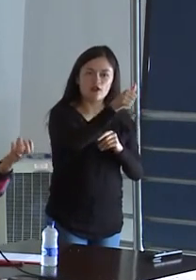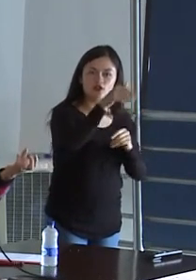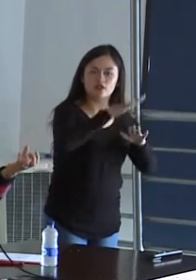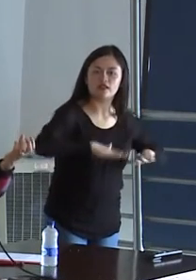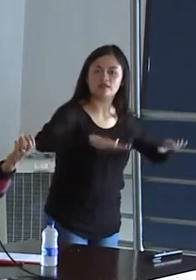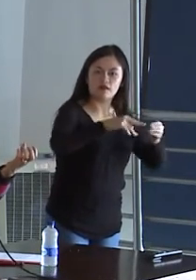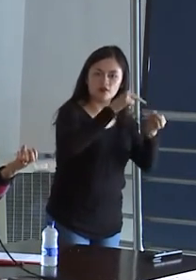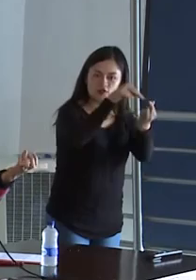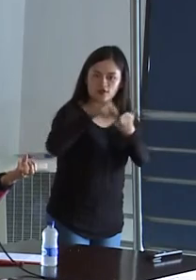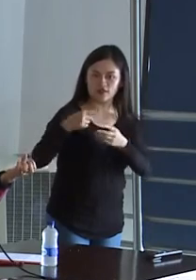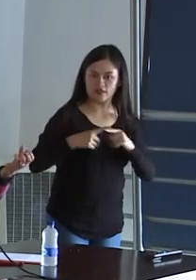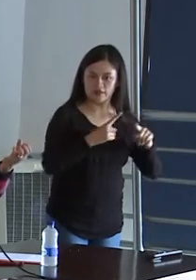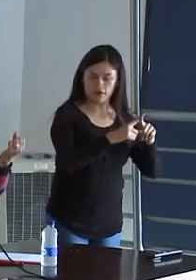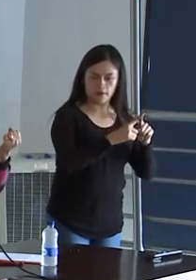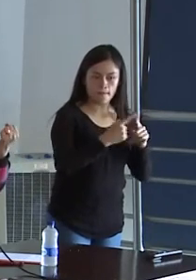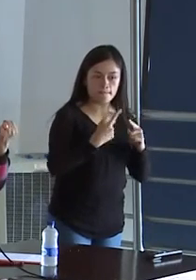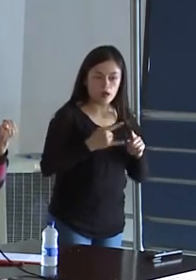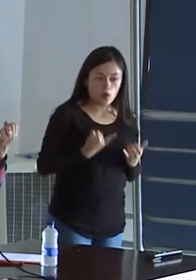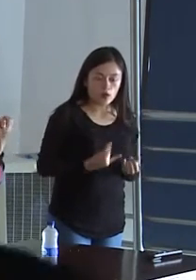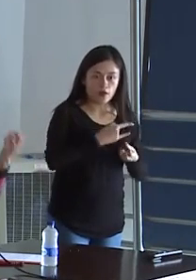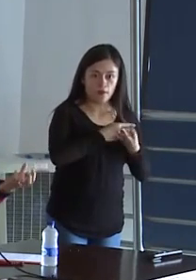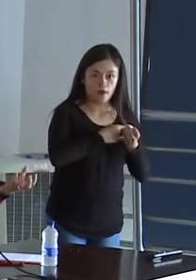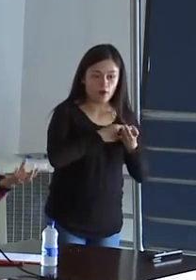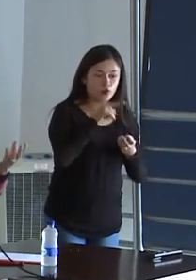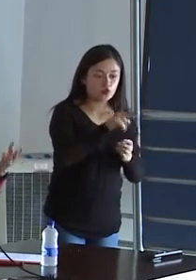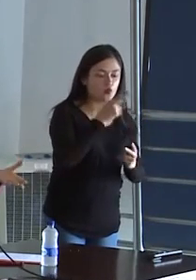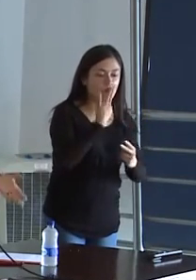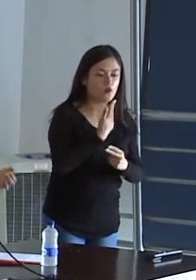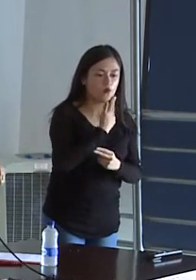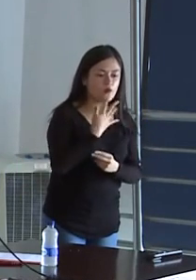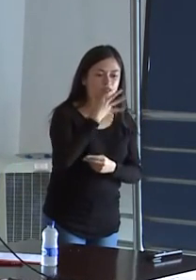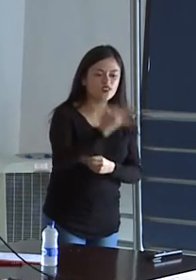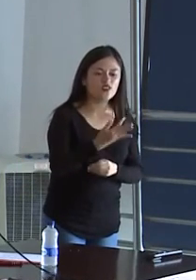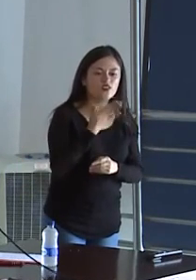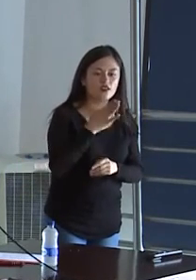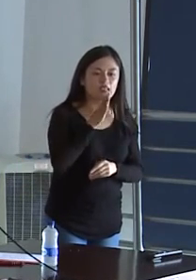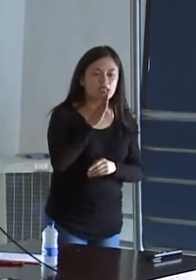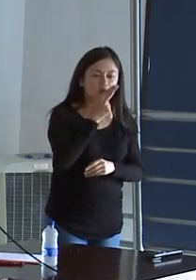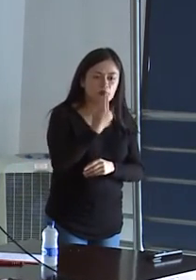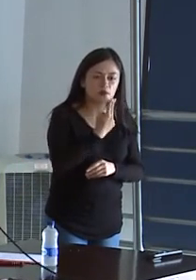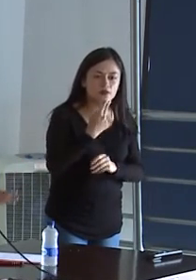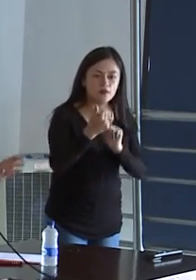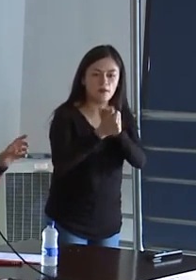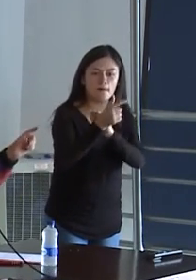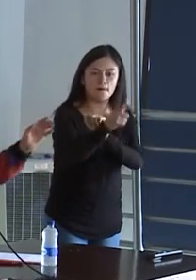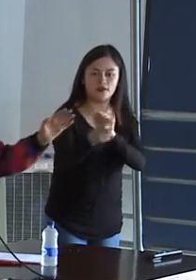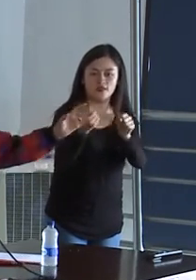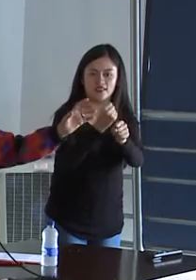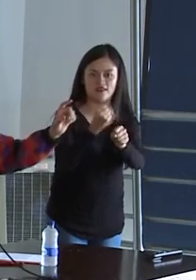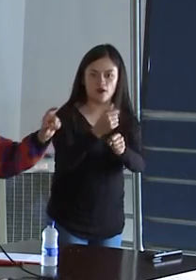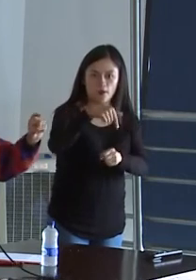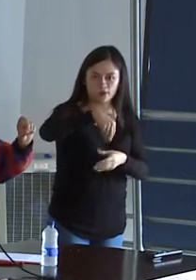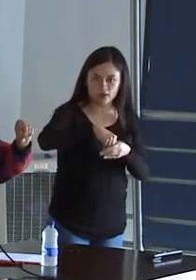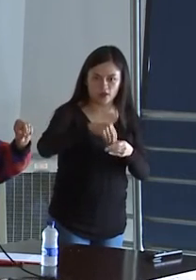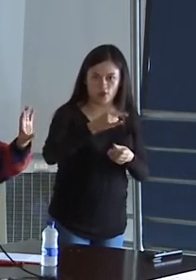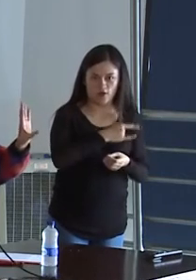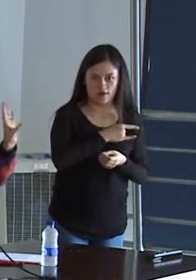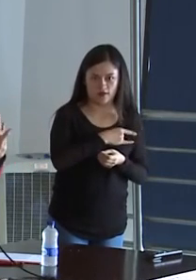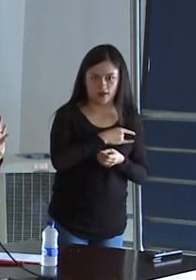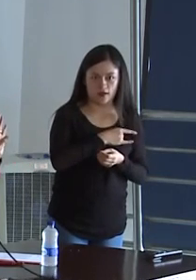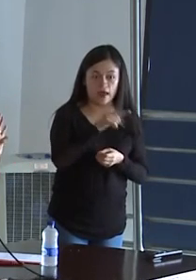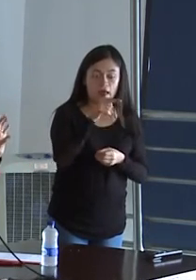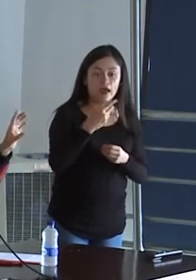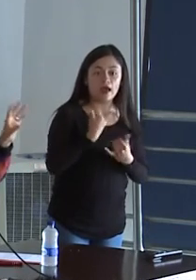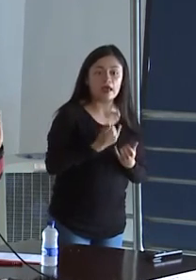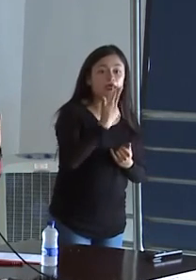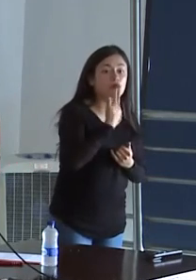era el centro de un compromiso concreto con los trabajadores de la universidad. Si así en ese momento él lo hacía de la educación de